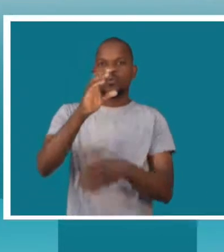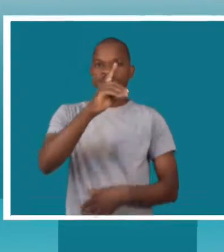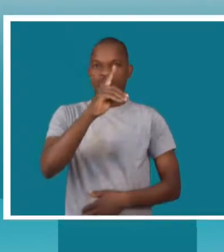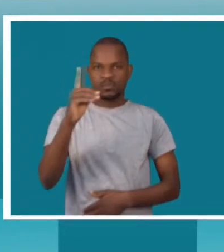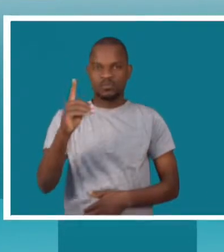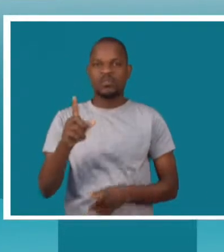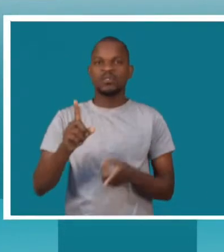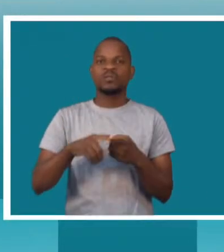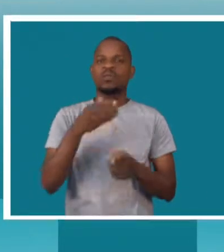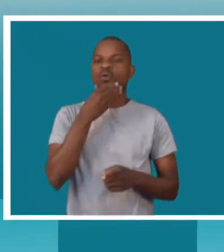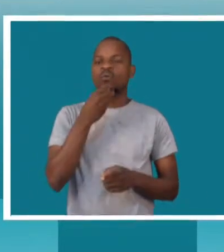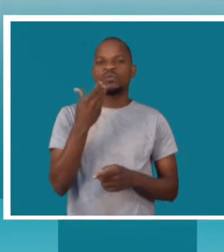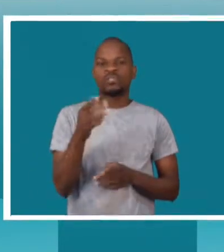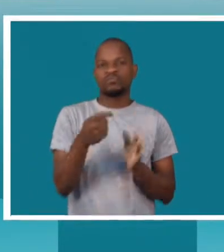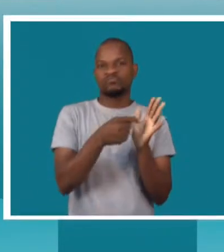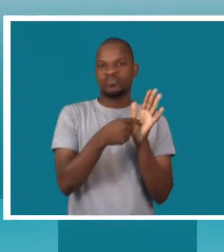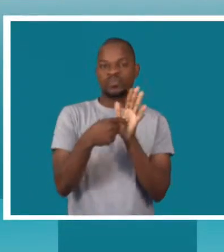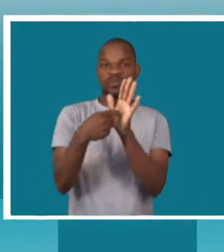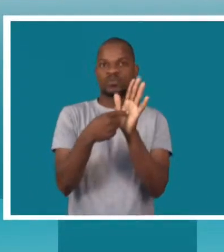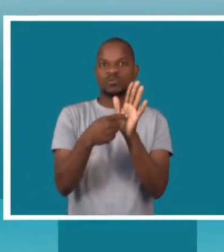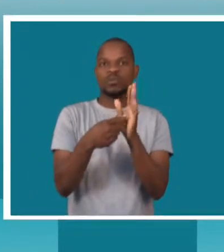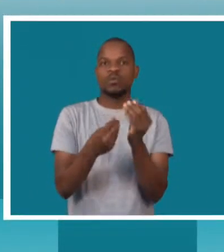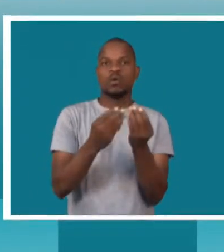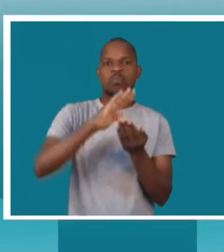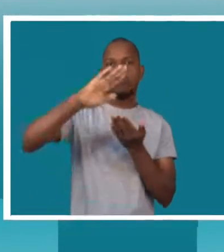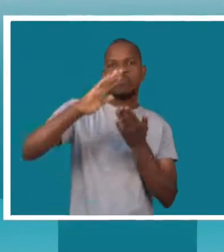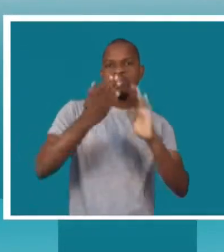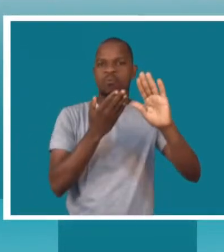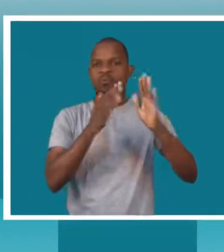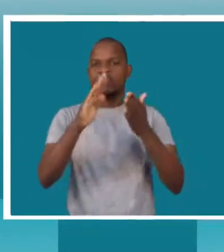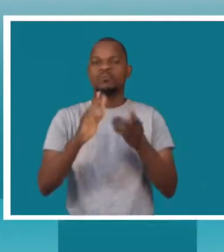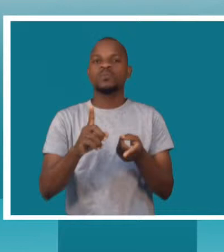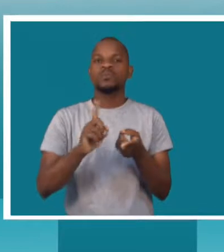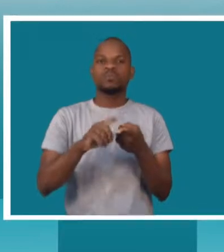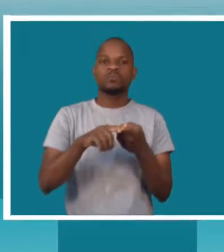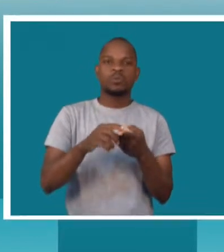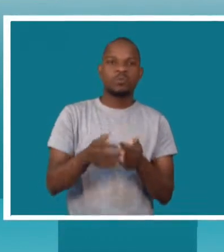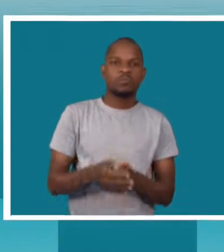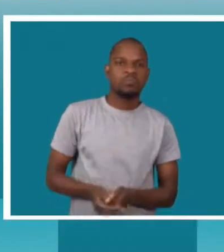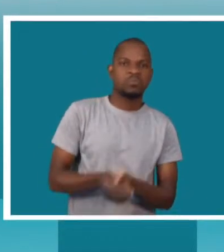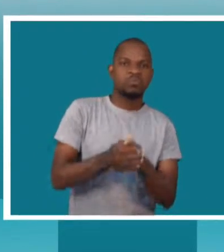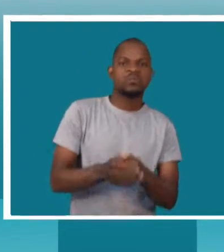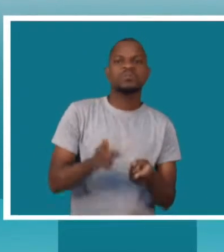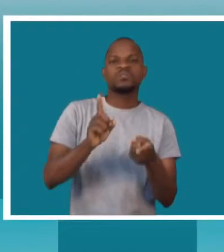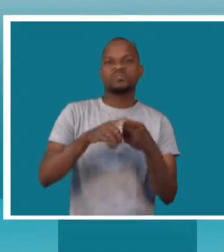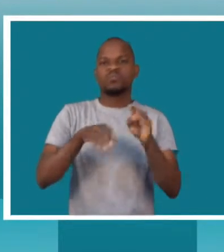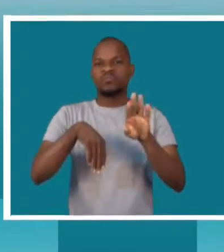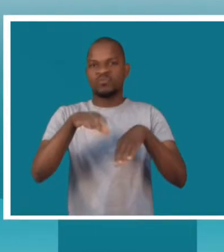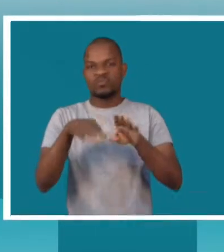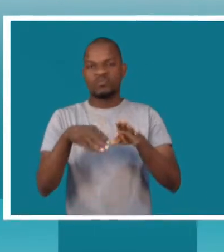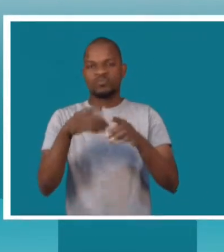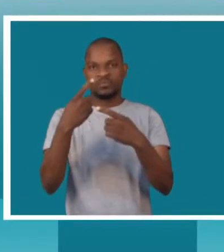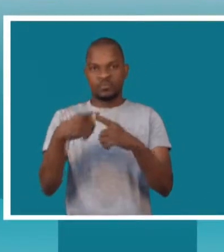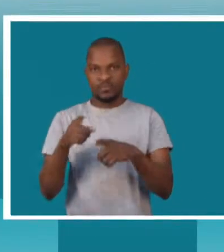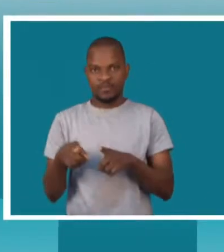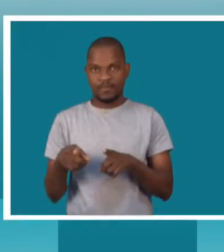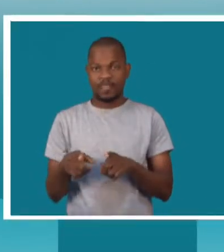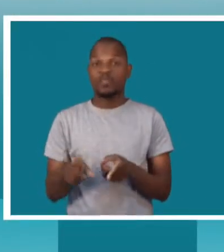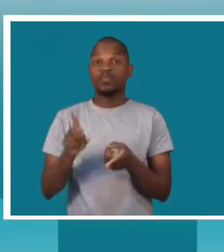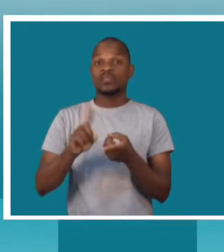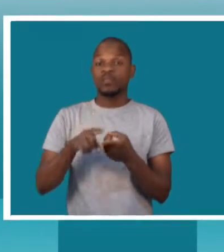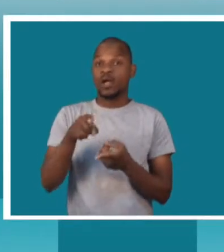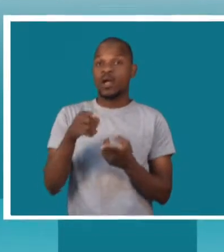adaptado, onde a Finias demonstrou aqui, taikonzo, voleibol e futebol amputados.